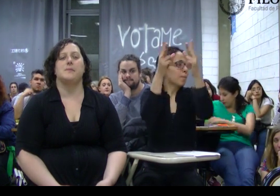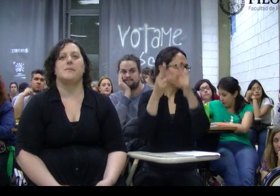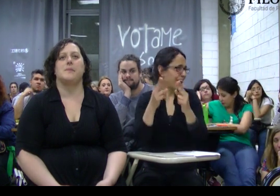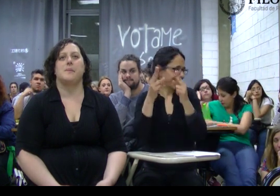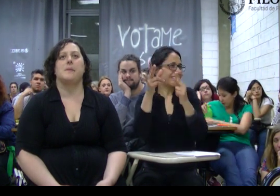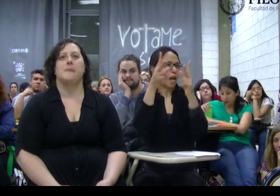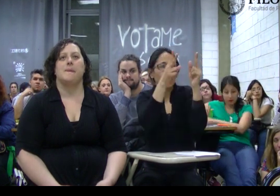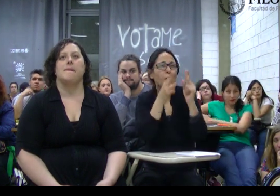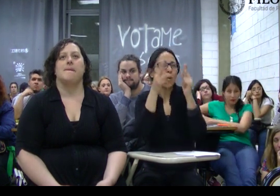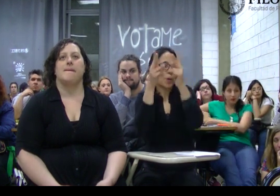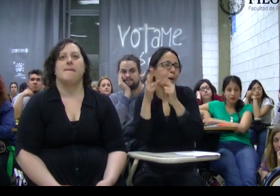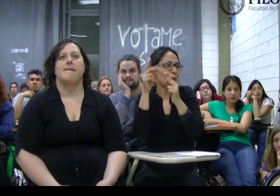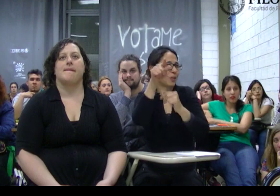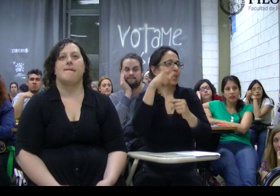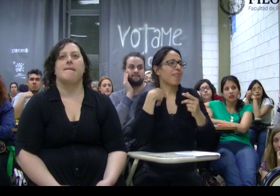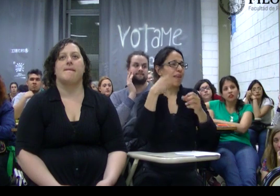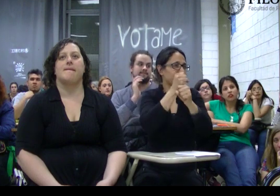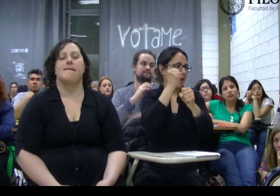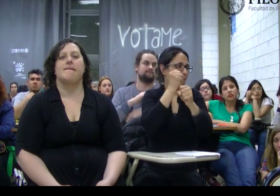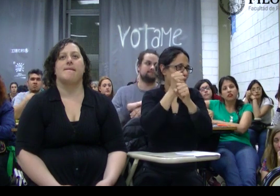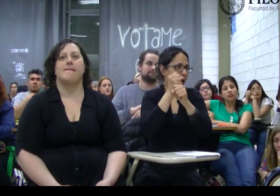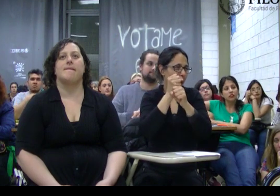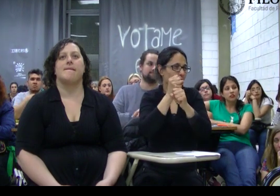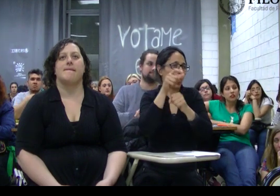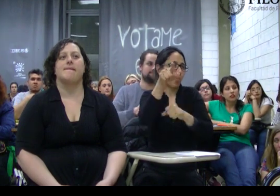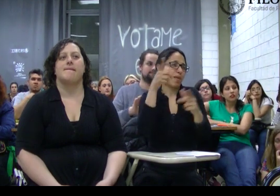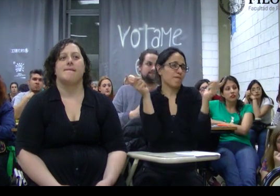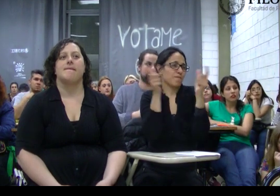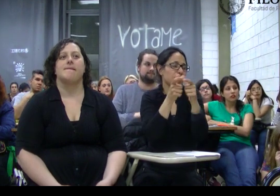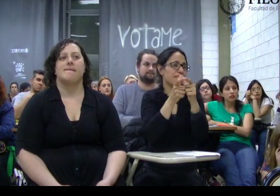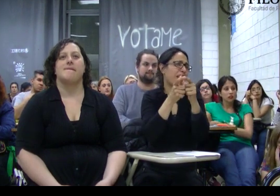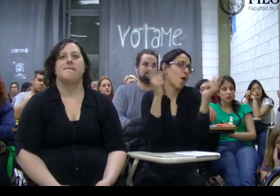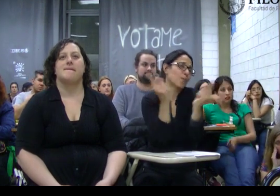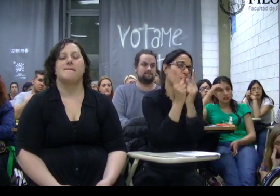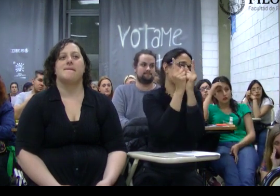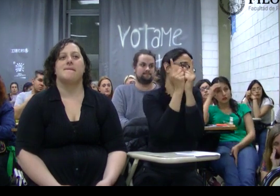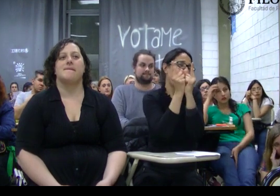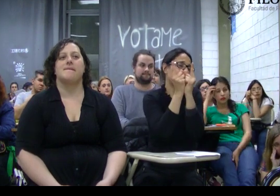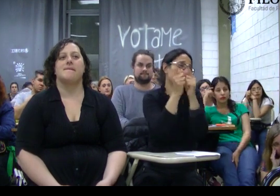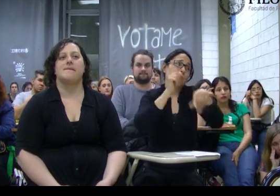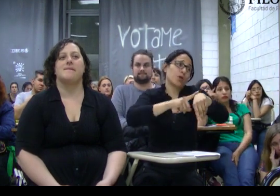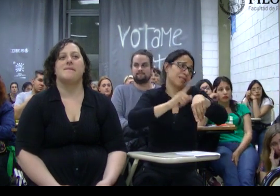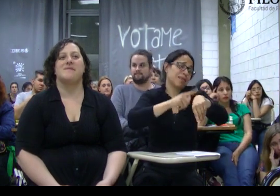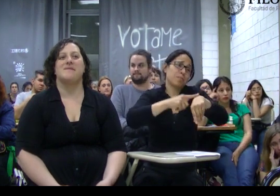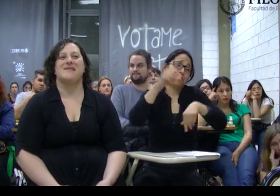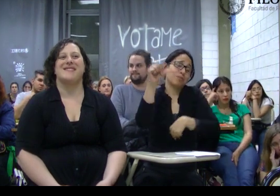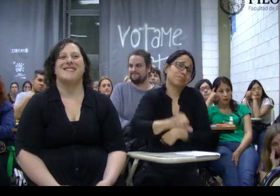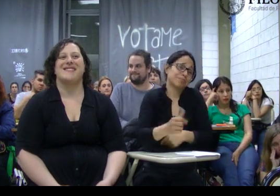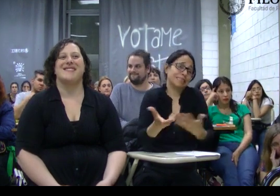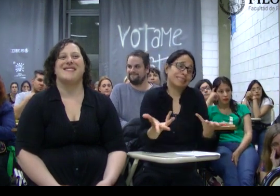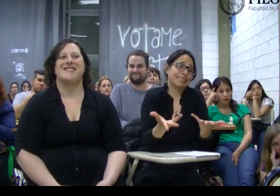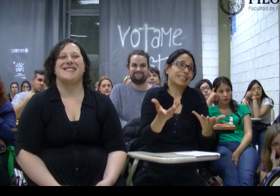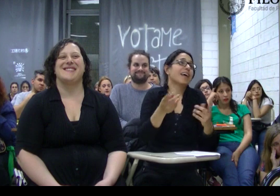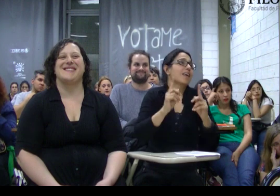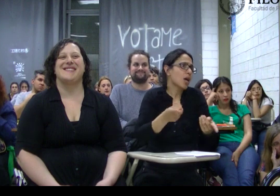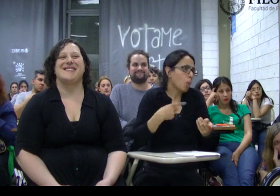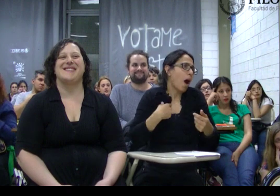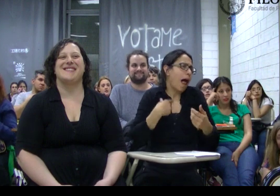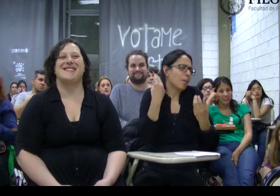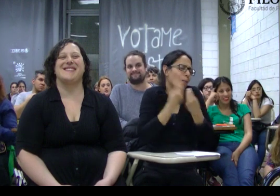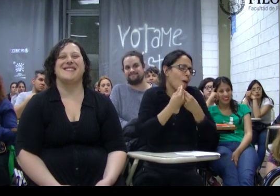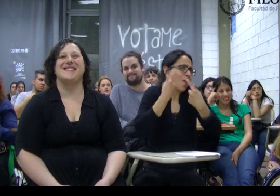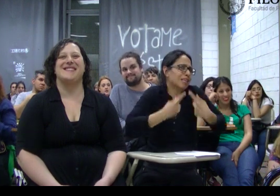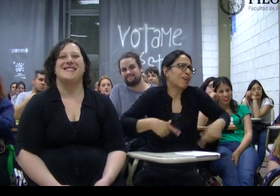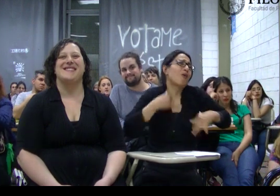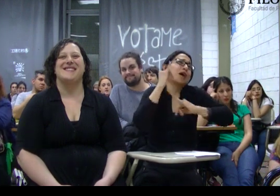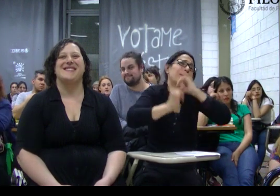lo que hicimos en este video, muy cortito, porque no tenemos tiempo. Pero bueno, tenemos muchas más cosas para